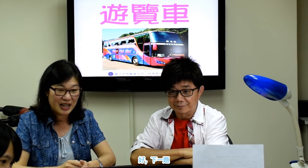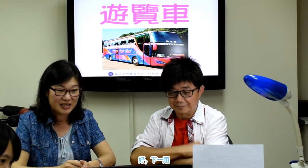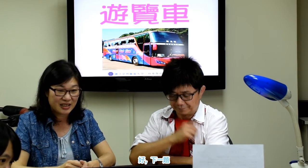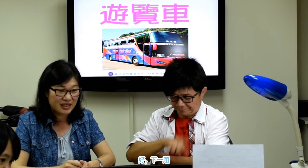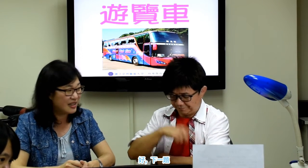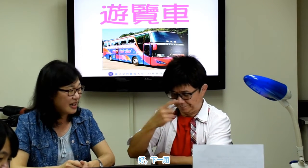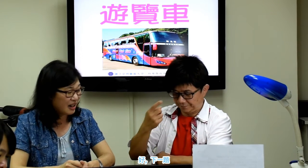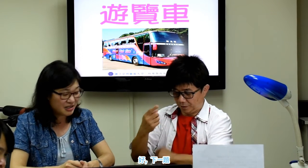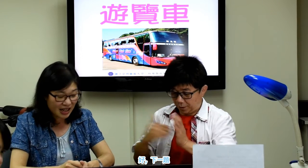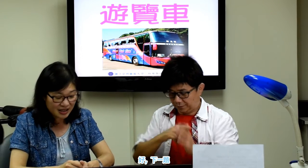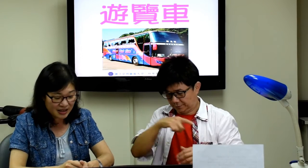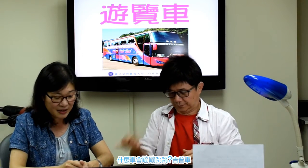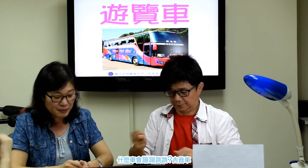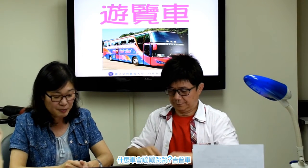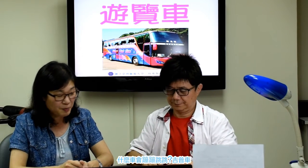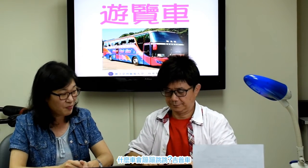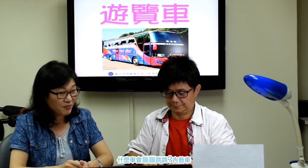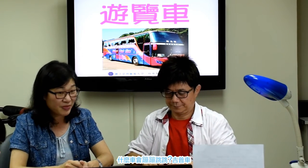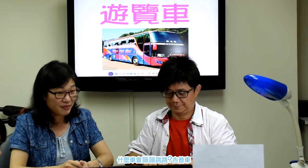游览车。好，下一题。